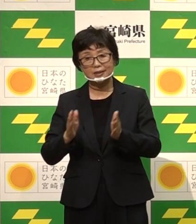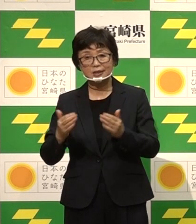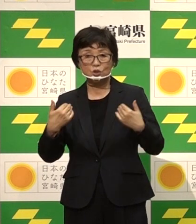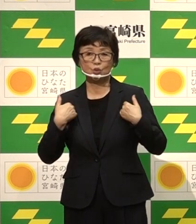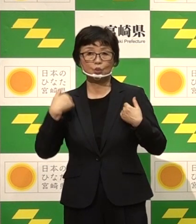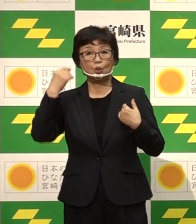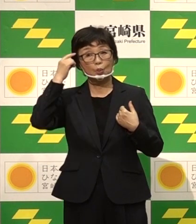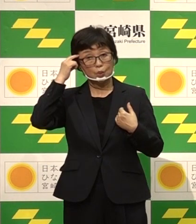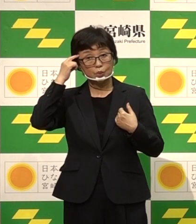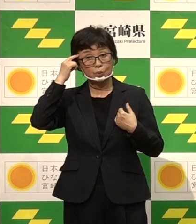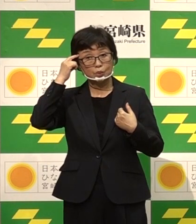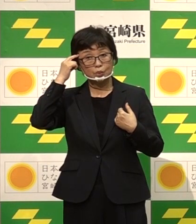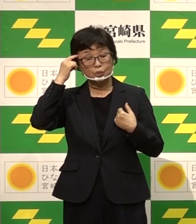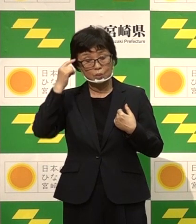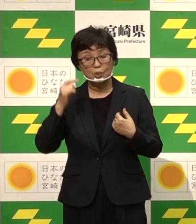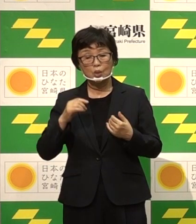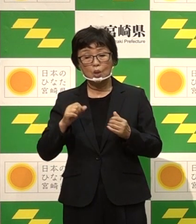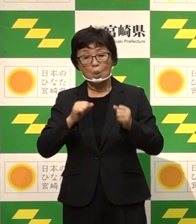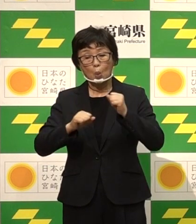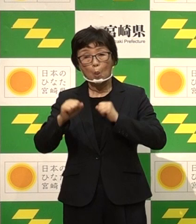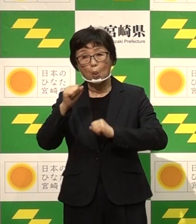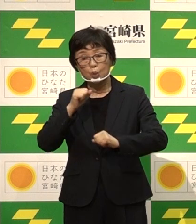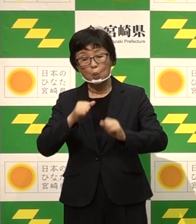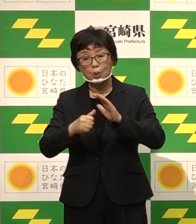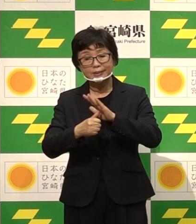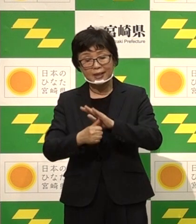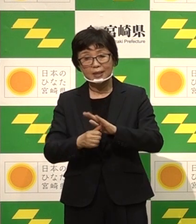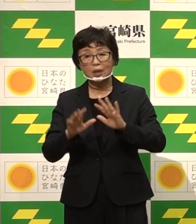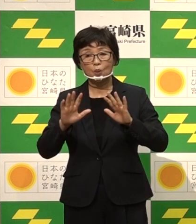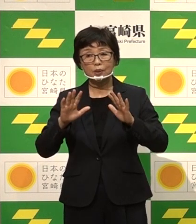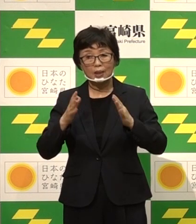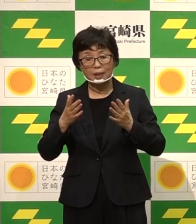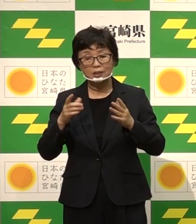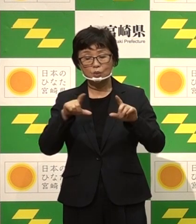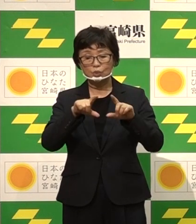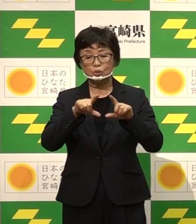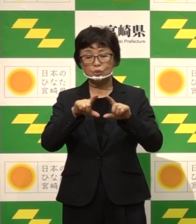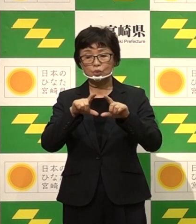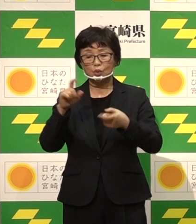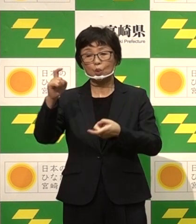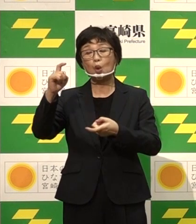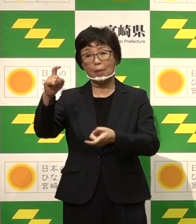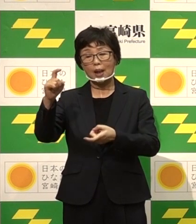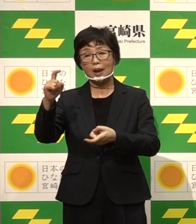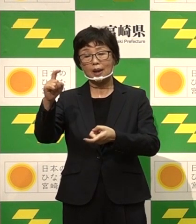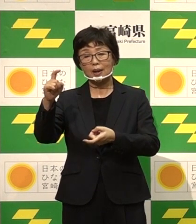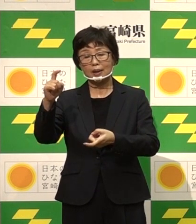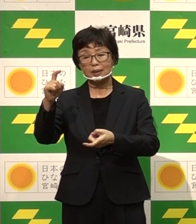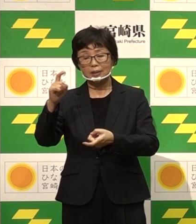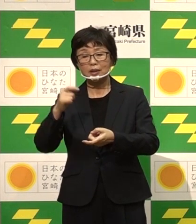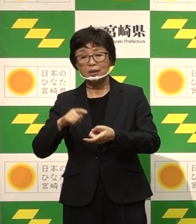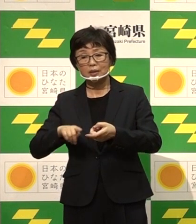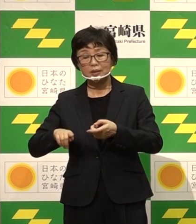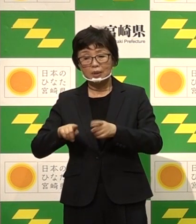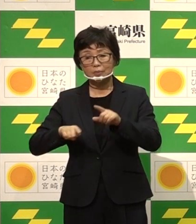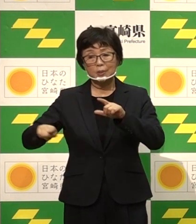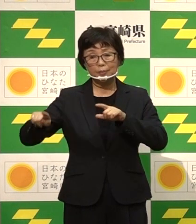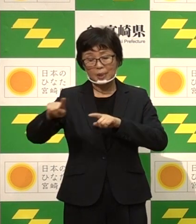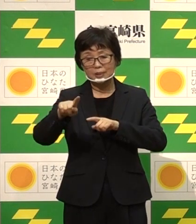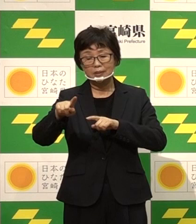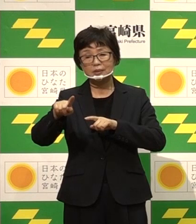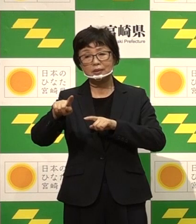が、行動制限を行わないというところが、まあ、言葉がその言葉